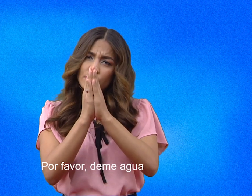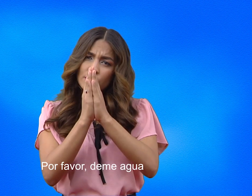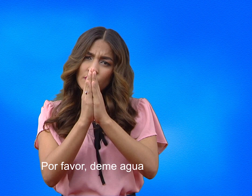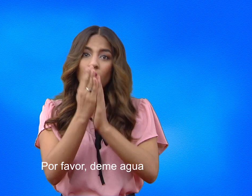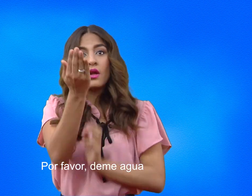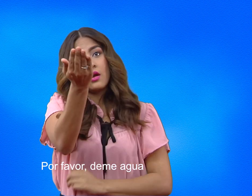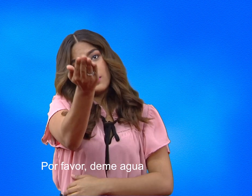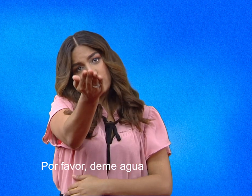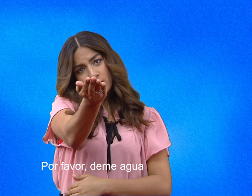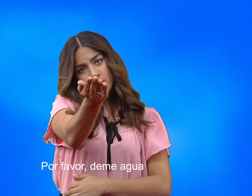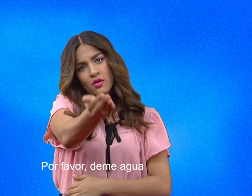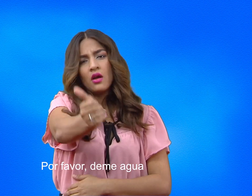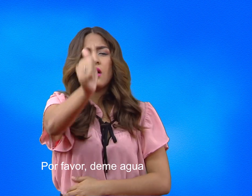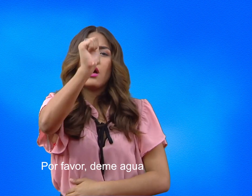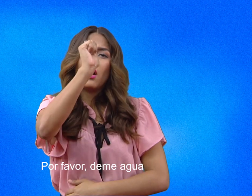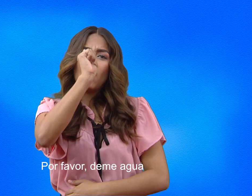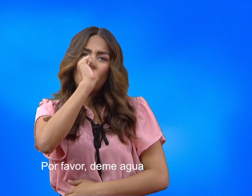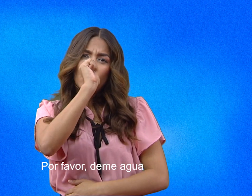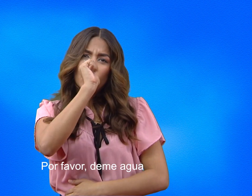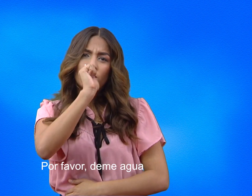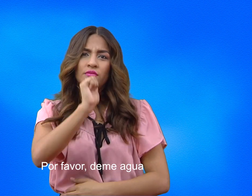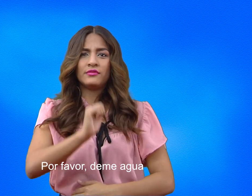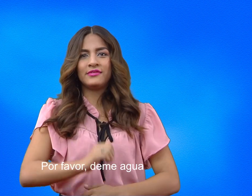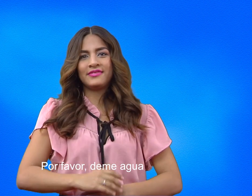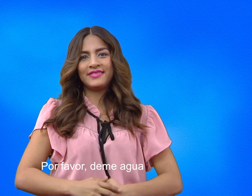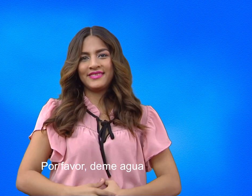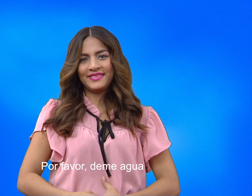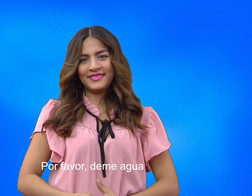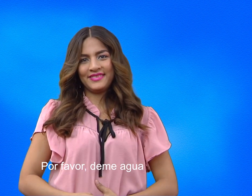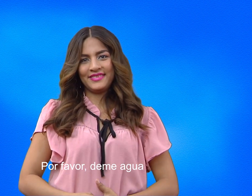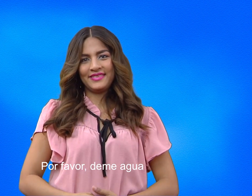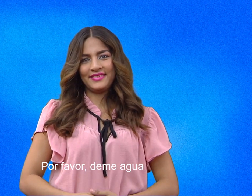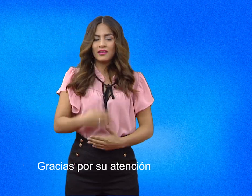Por favor, deme agua.